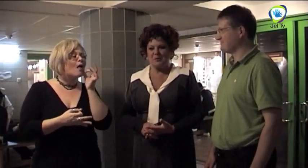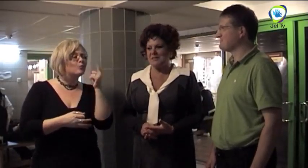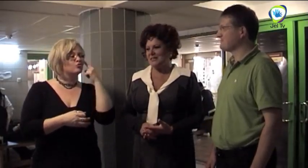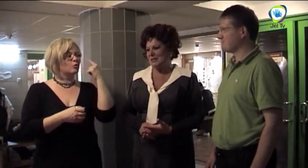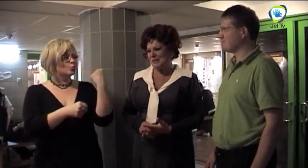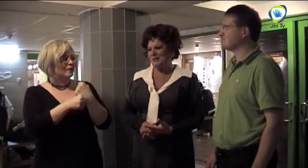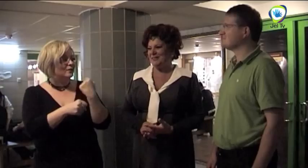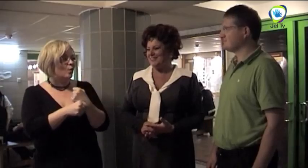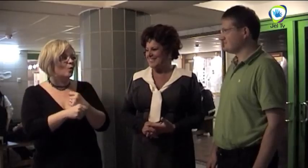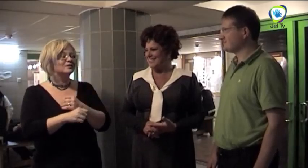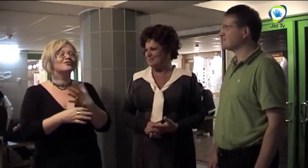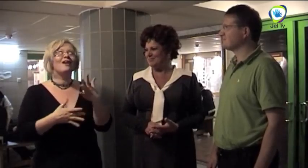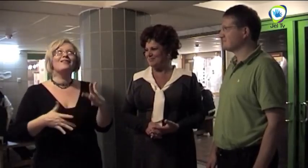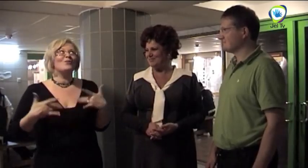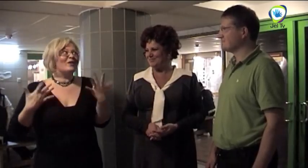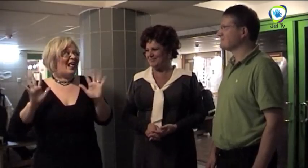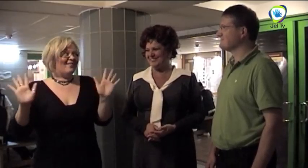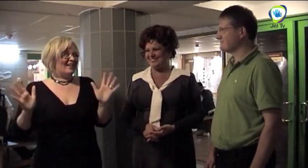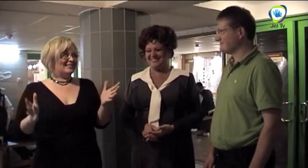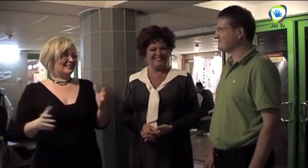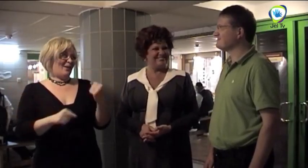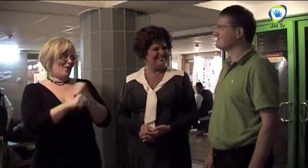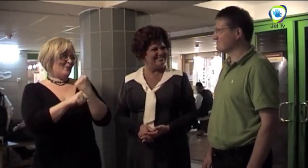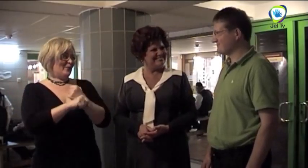tudtuk dolgozni, és azt nagyon élveztem.